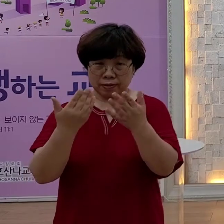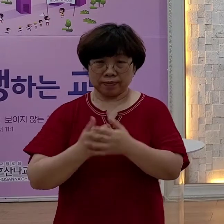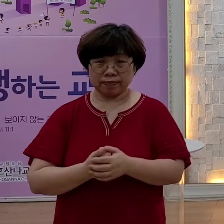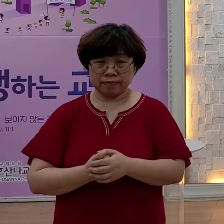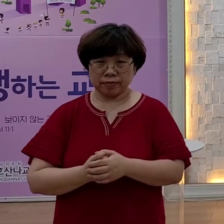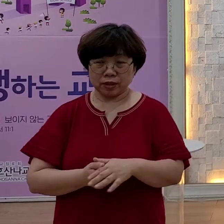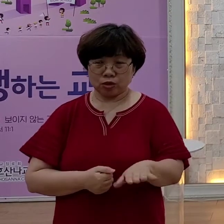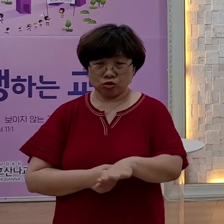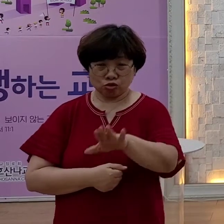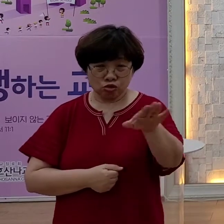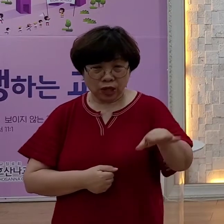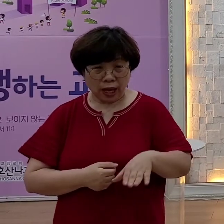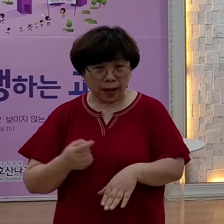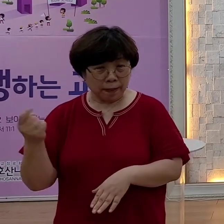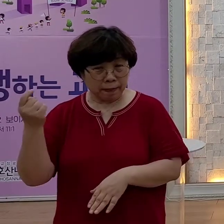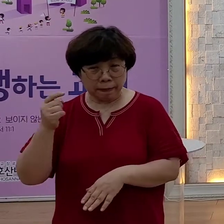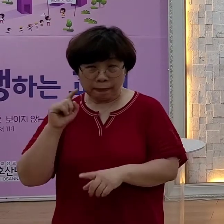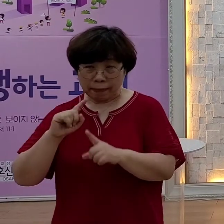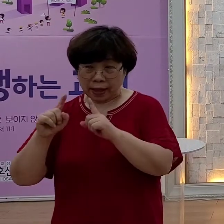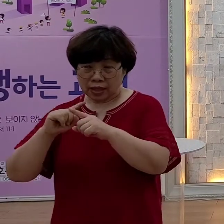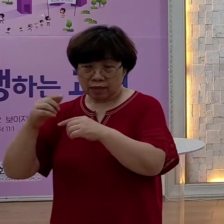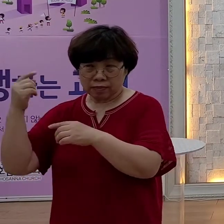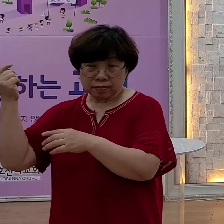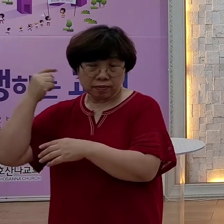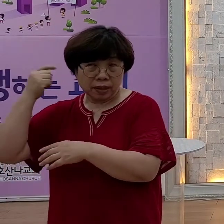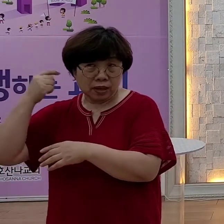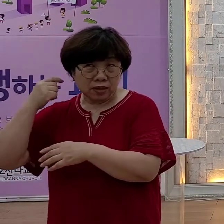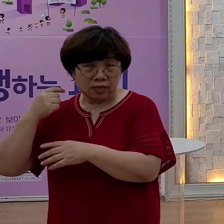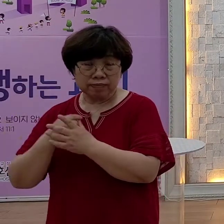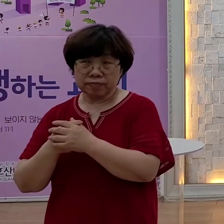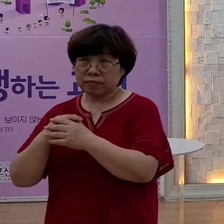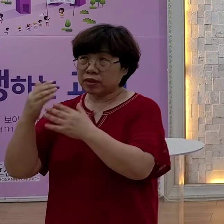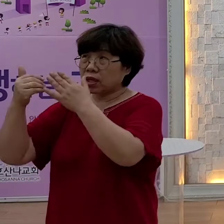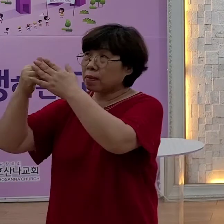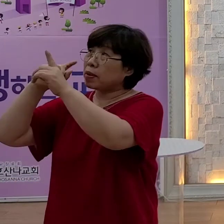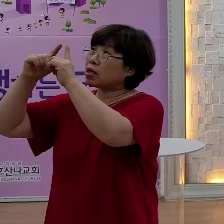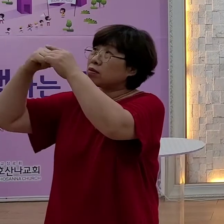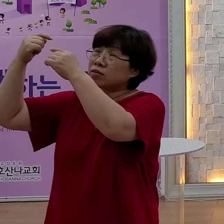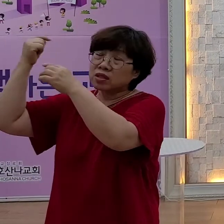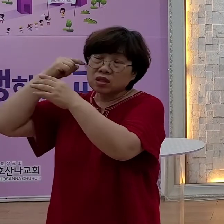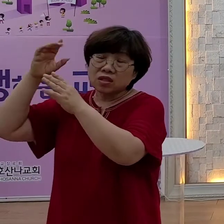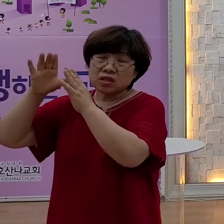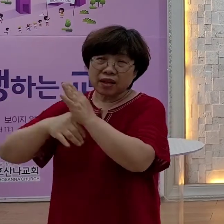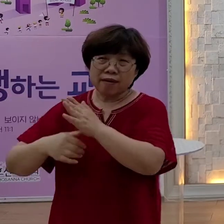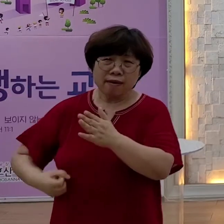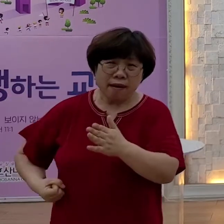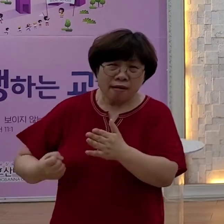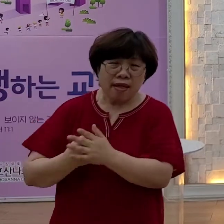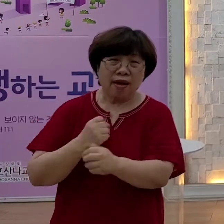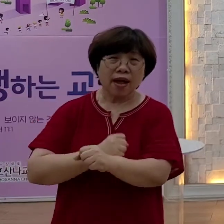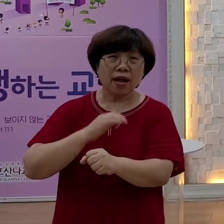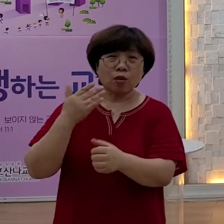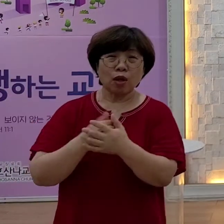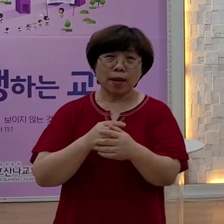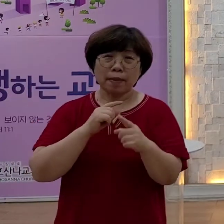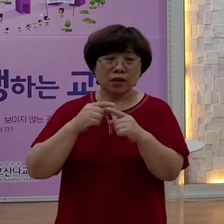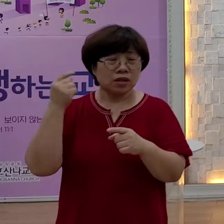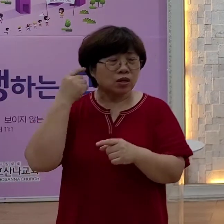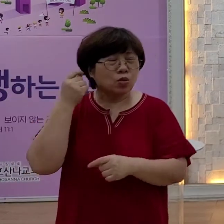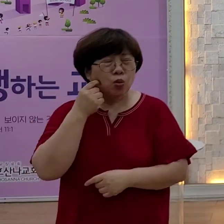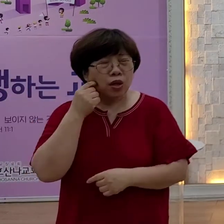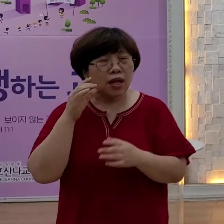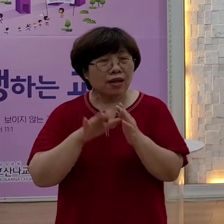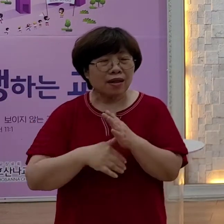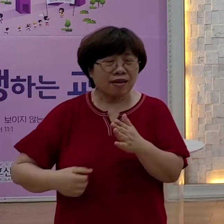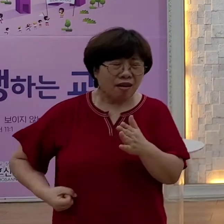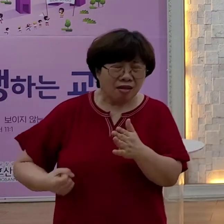말씀을 들으면요. 우리가 뭔가 결단을 하게 되잖아요. 말씀이 안 들리면 결단도 없습니다. 그런데